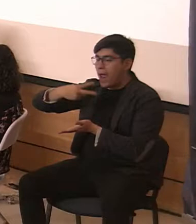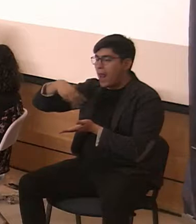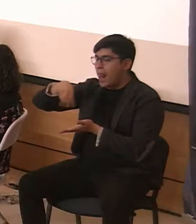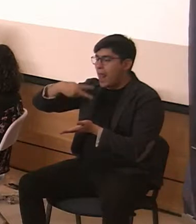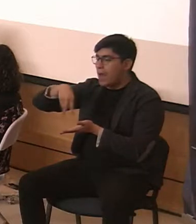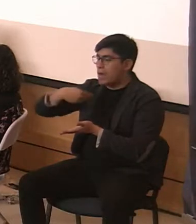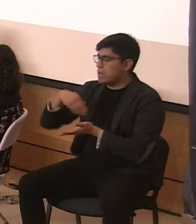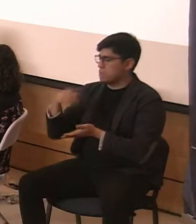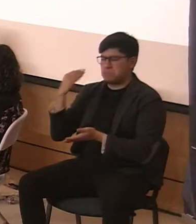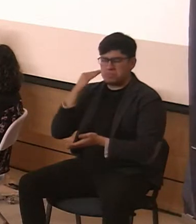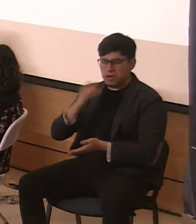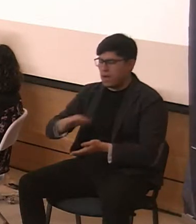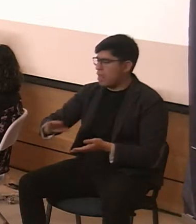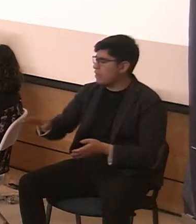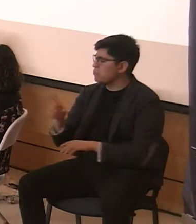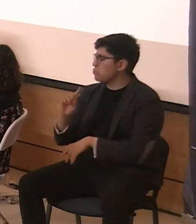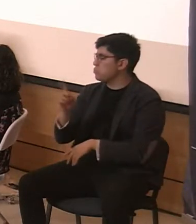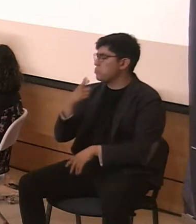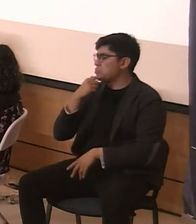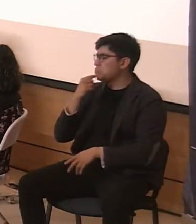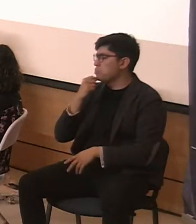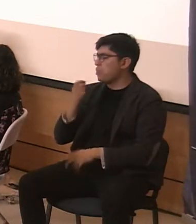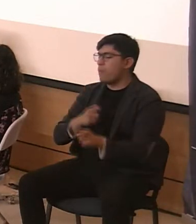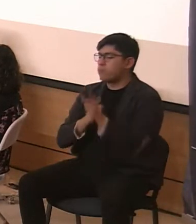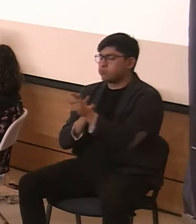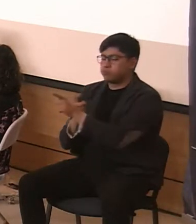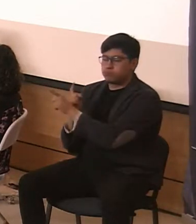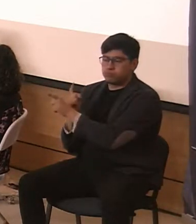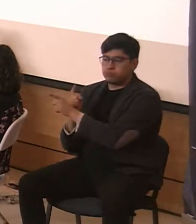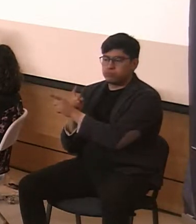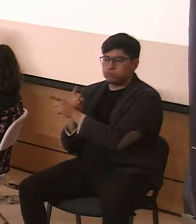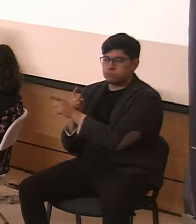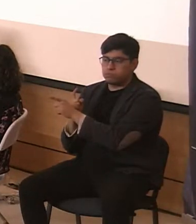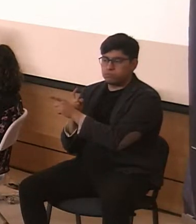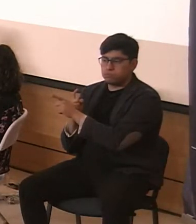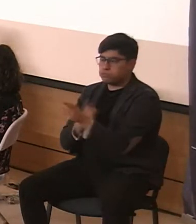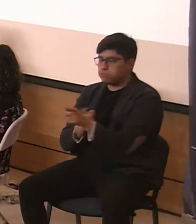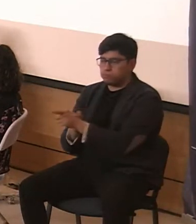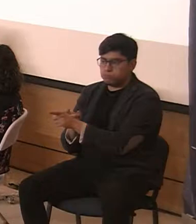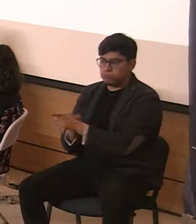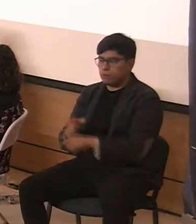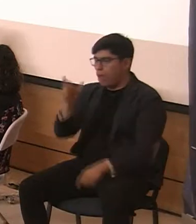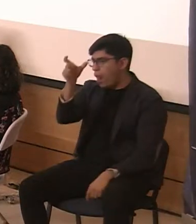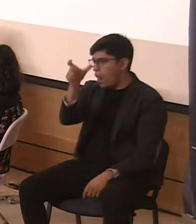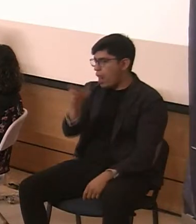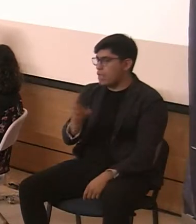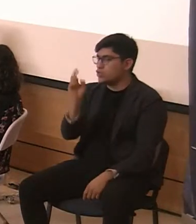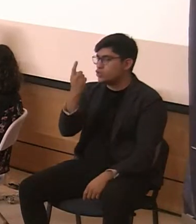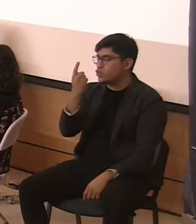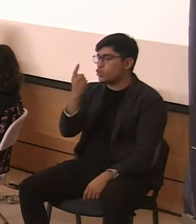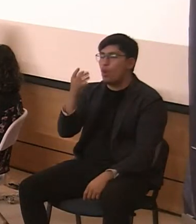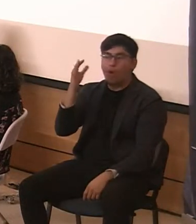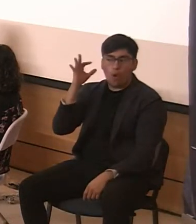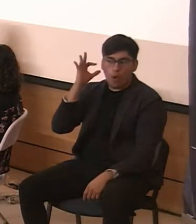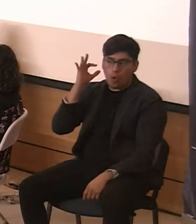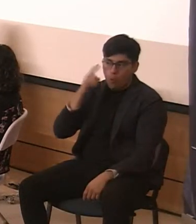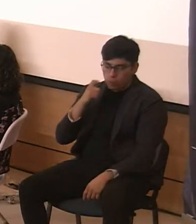porque tenía una metralleta y las metralletas son propias de los hombres entonces